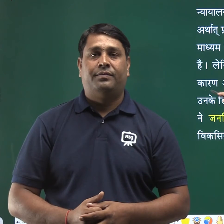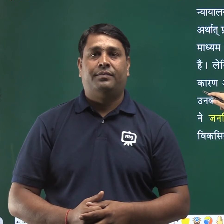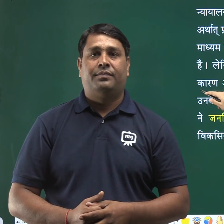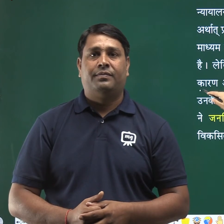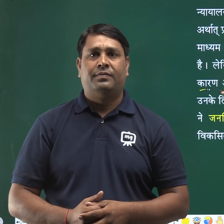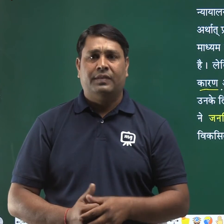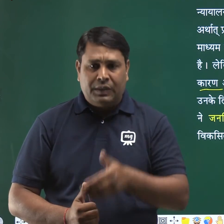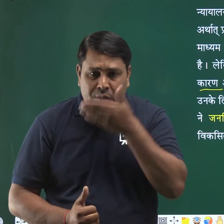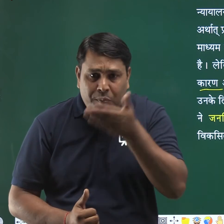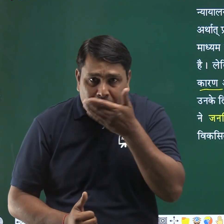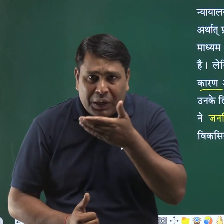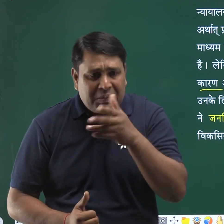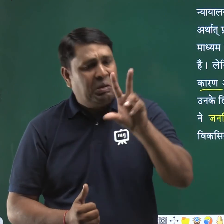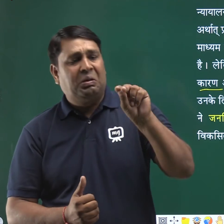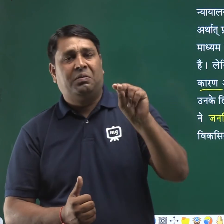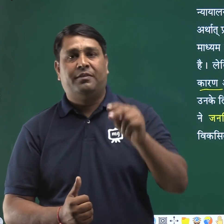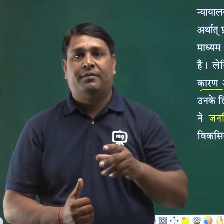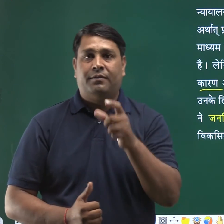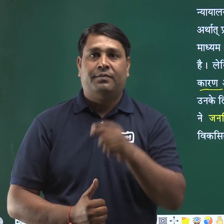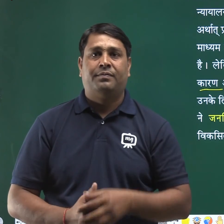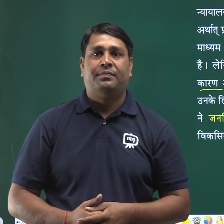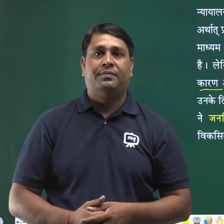अशिक्षा के कारण